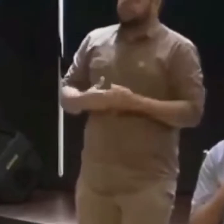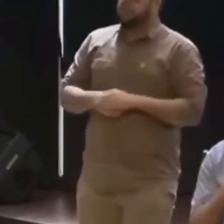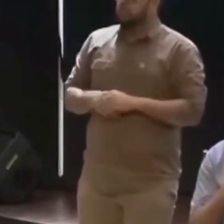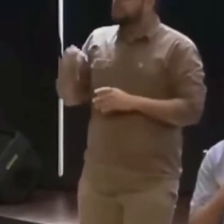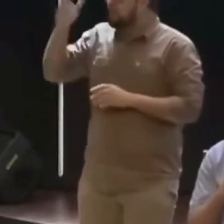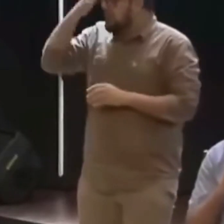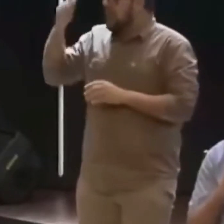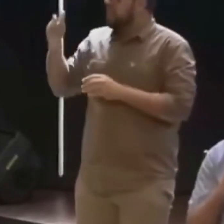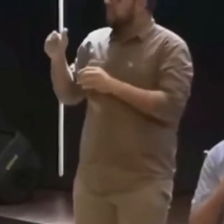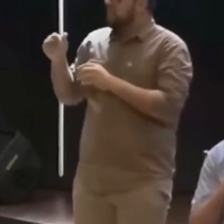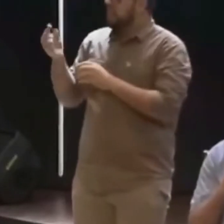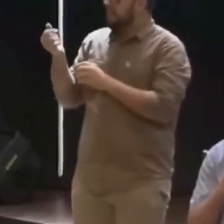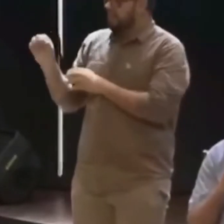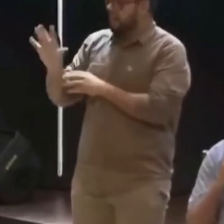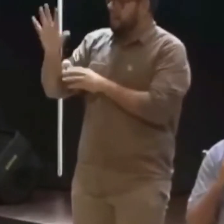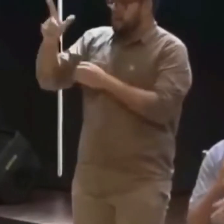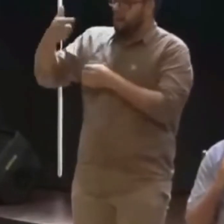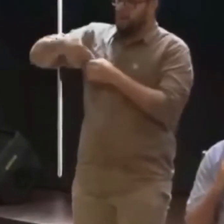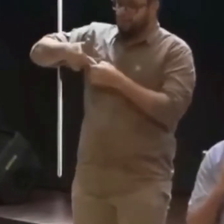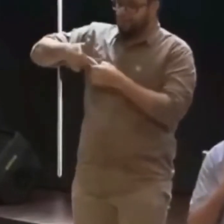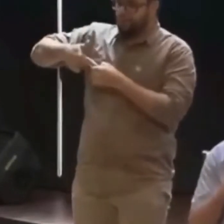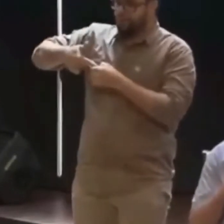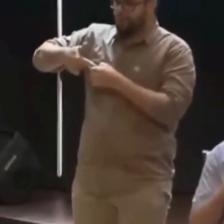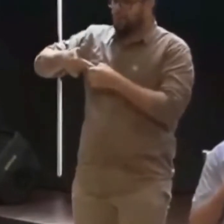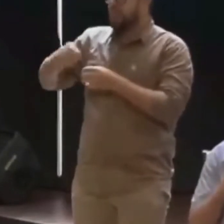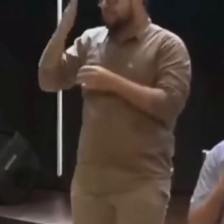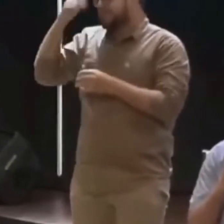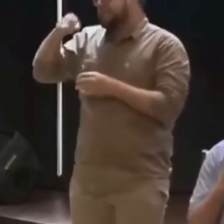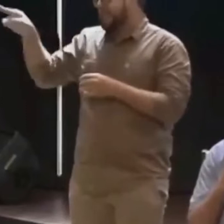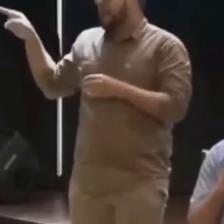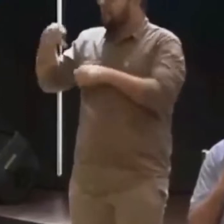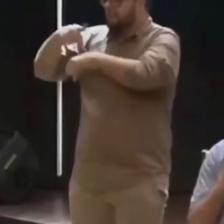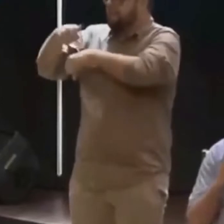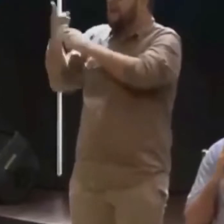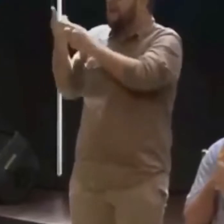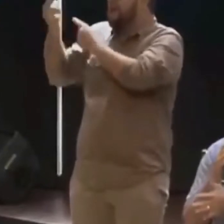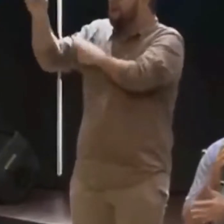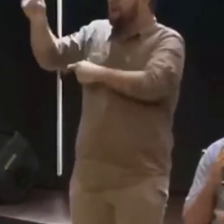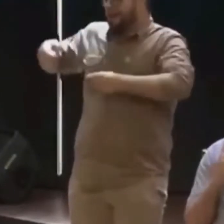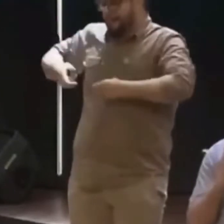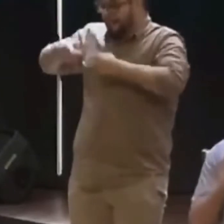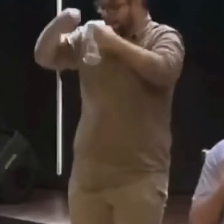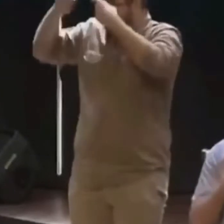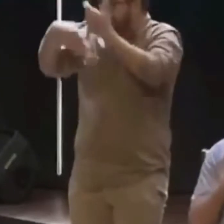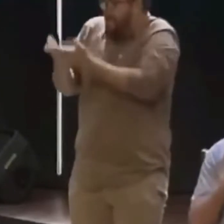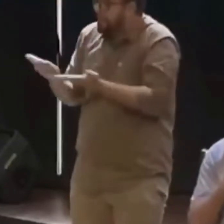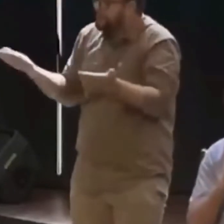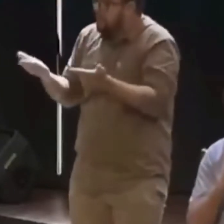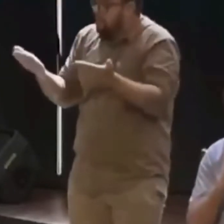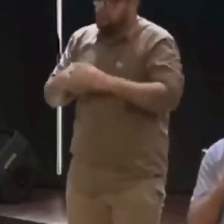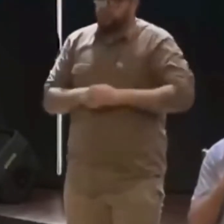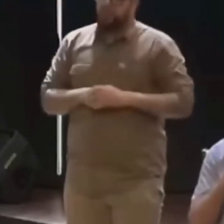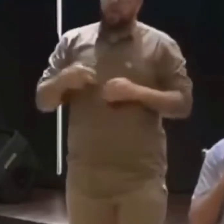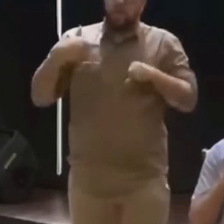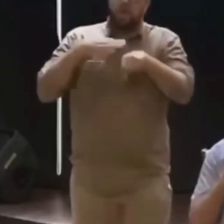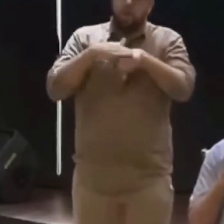Combustíveis, deve estar sabendo da guerra que está traçando. Conversei ontem com o líder do governo e com o presidente da Câmara para a gente abrir uma